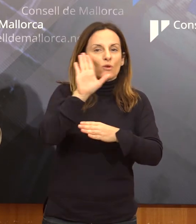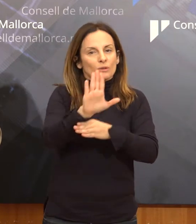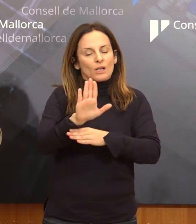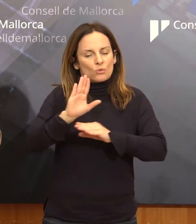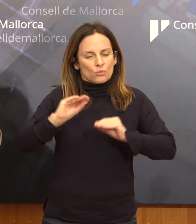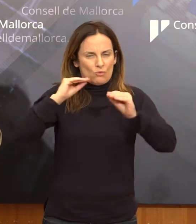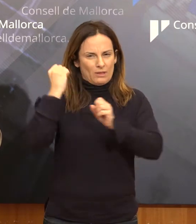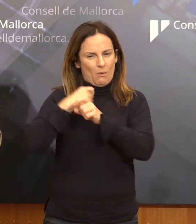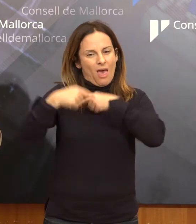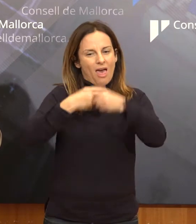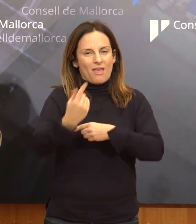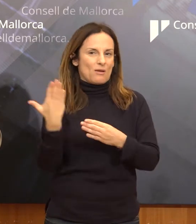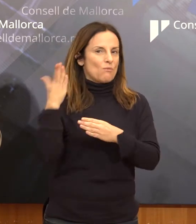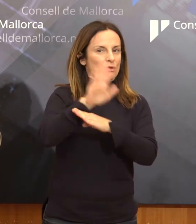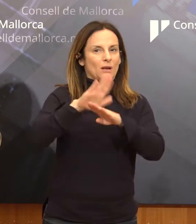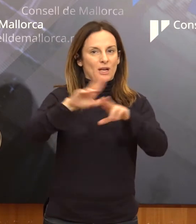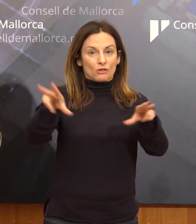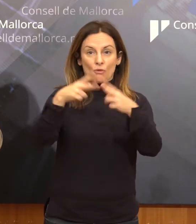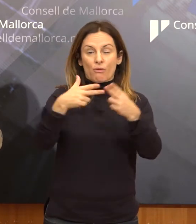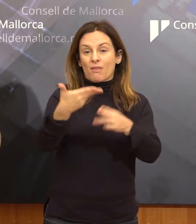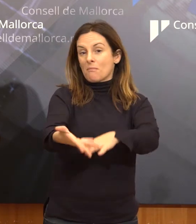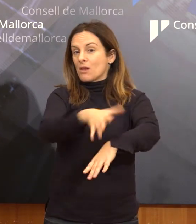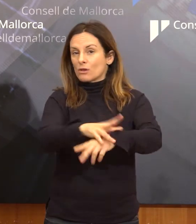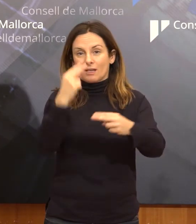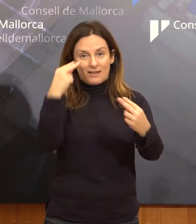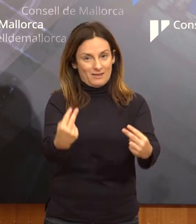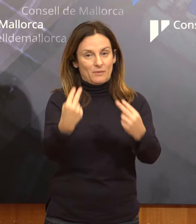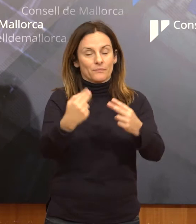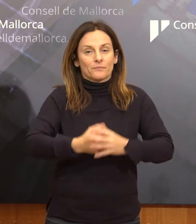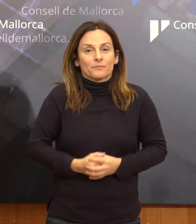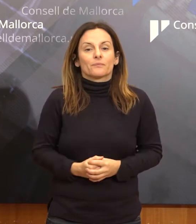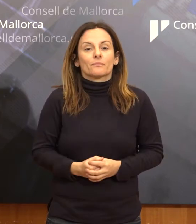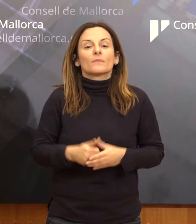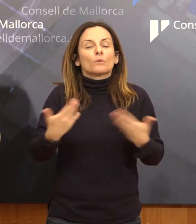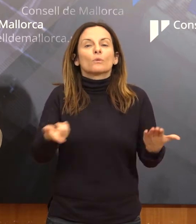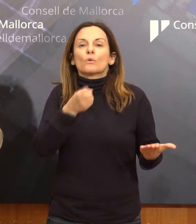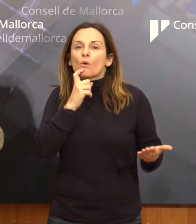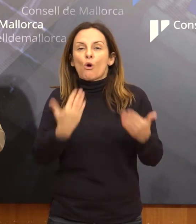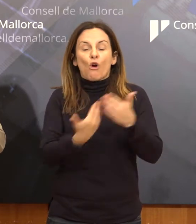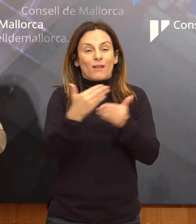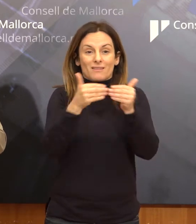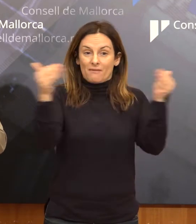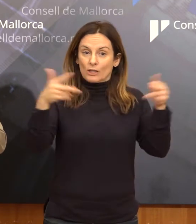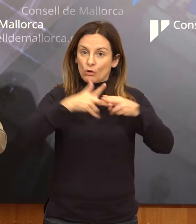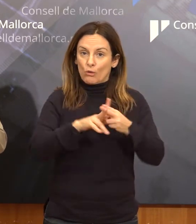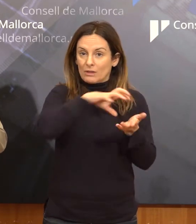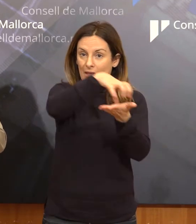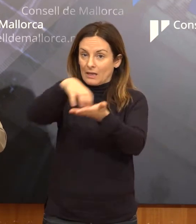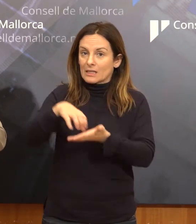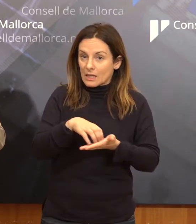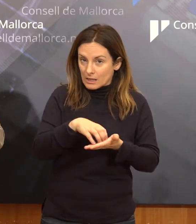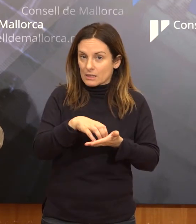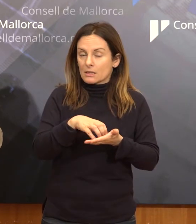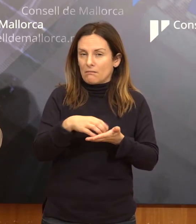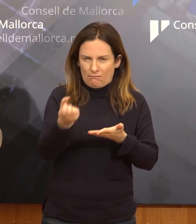sus principales actividades que sobre la termas son jornadas de puertas abiertas hoteles de artesanos un mercado de artesanía en